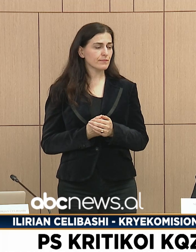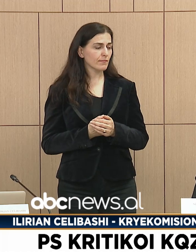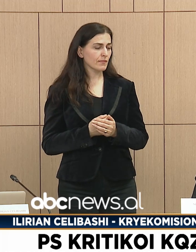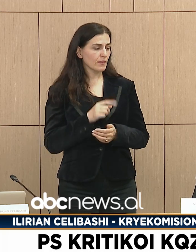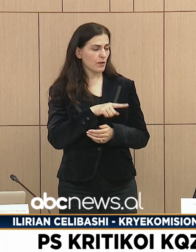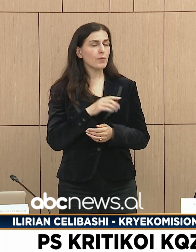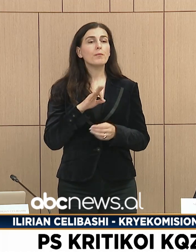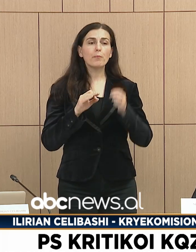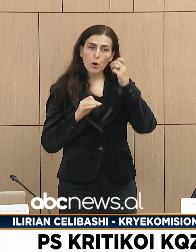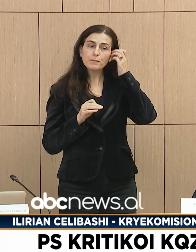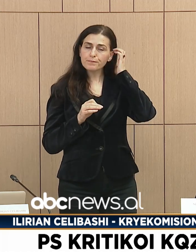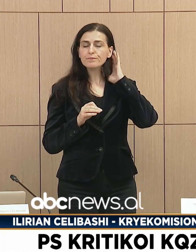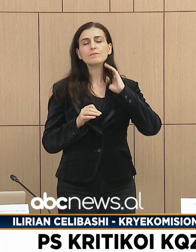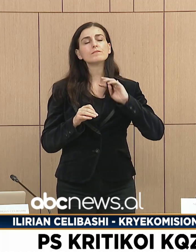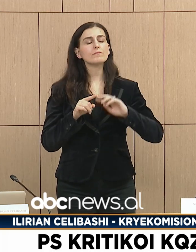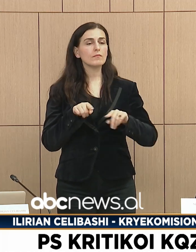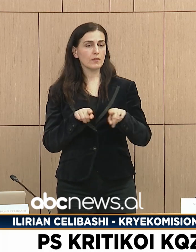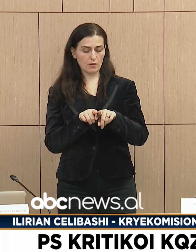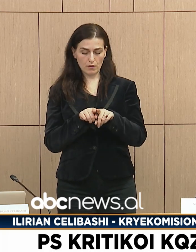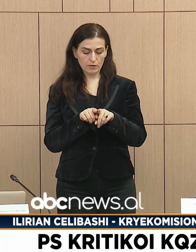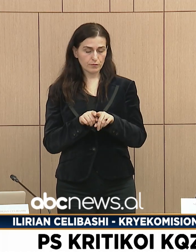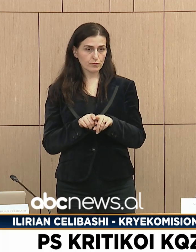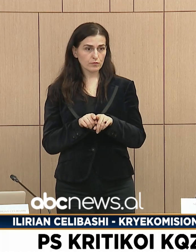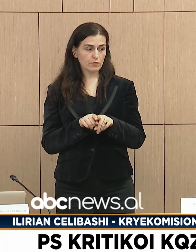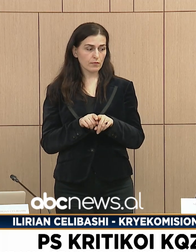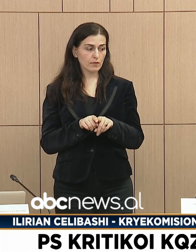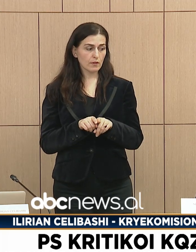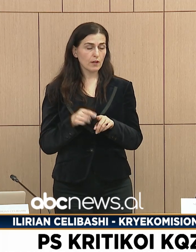Po, përgjigjem lidhur me pyetjen e dytë që bët, pasi